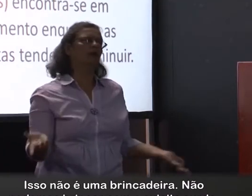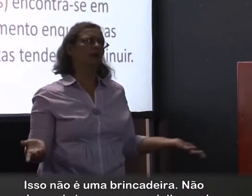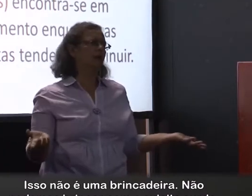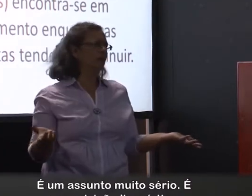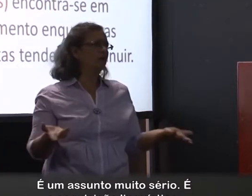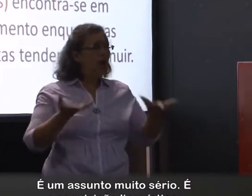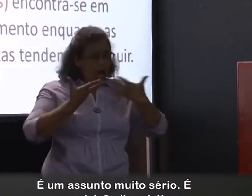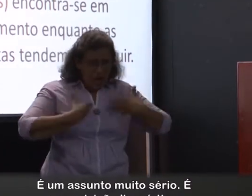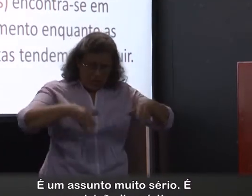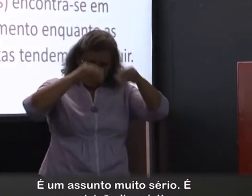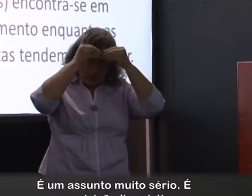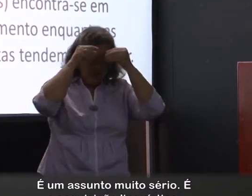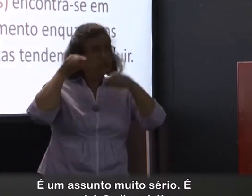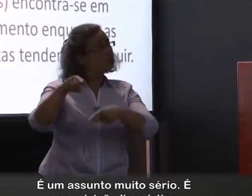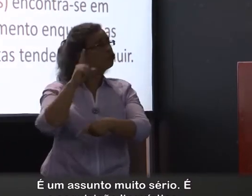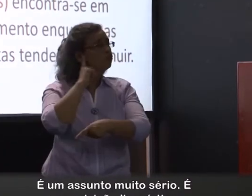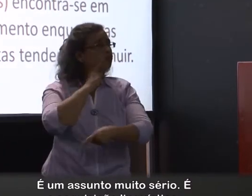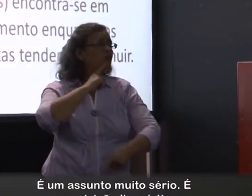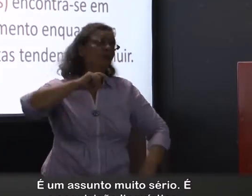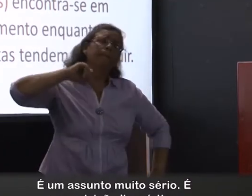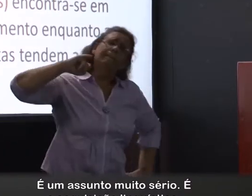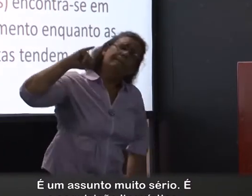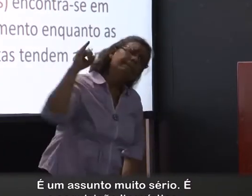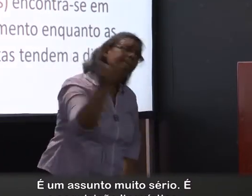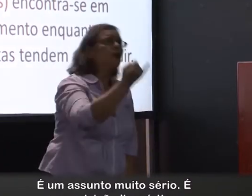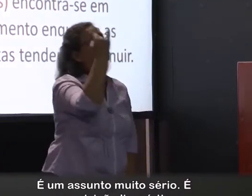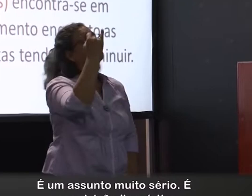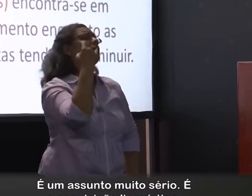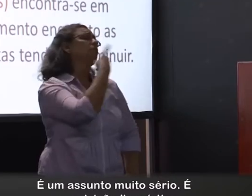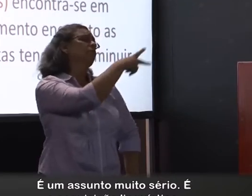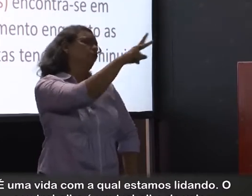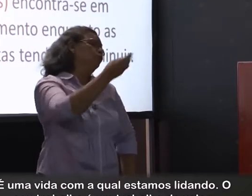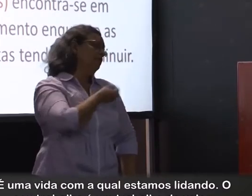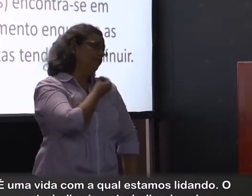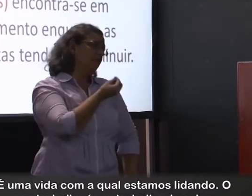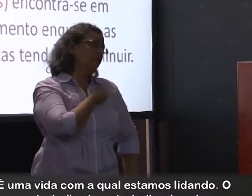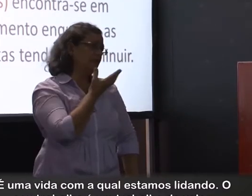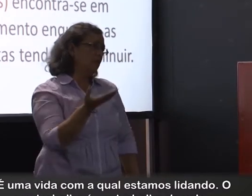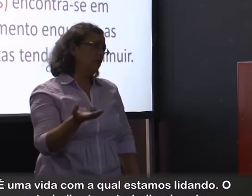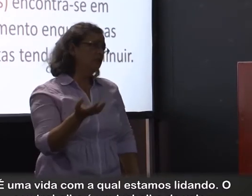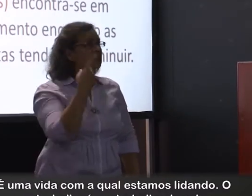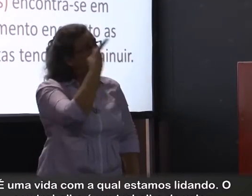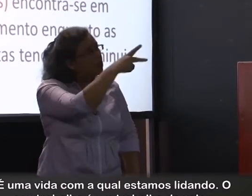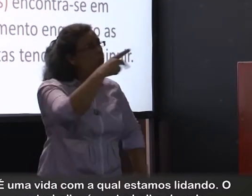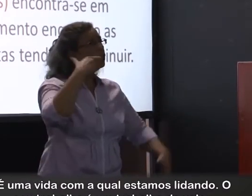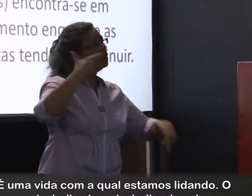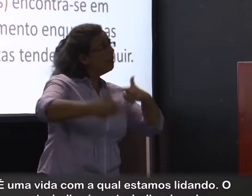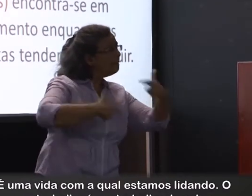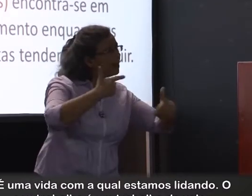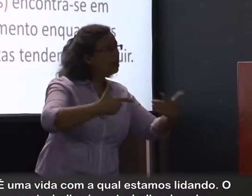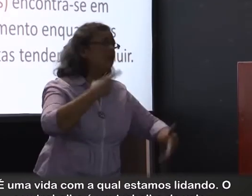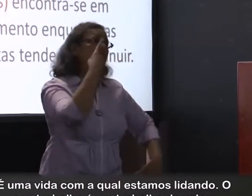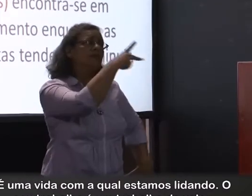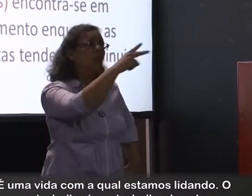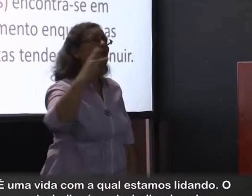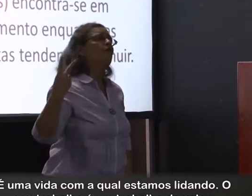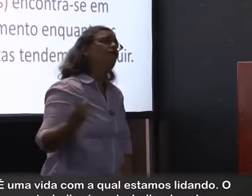surdo. É um assunto muito sério, é aquisição linguística, é aquisição como sujeito daquela pessoa. É uma vida que a gente está lidando. O